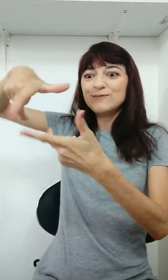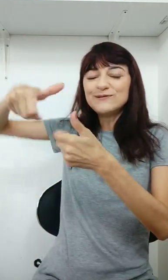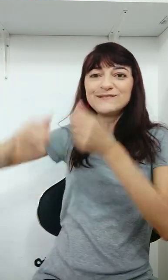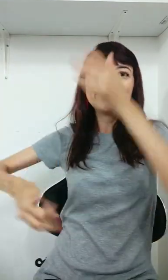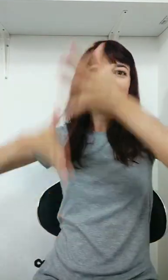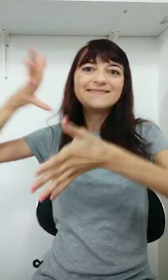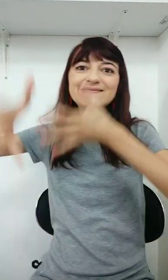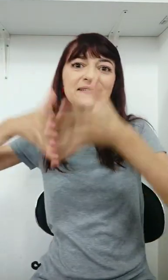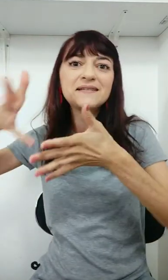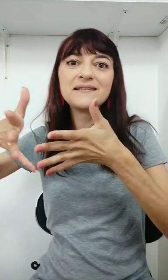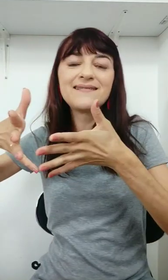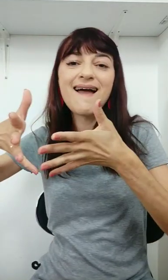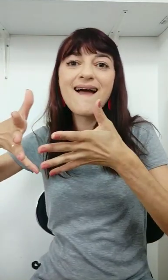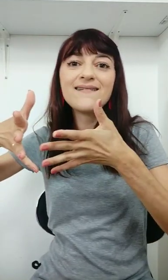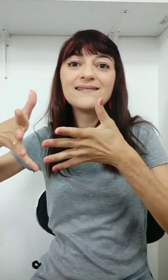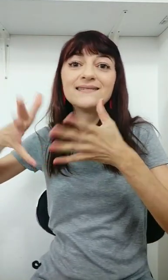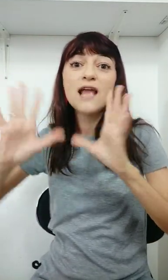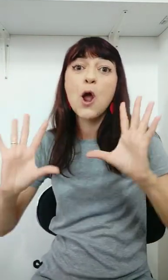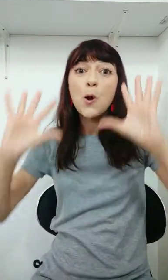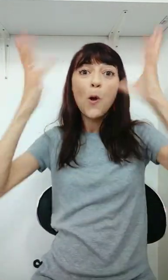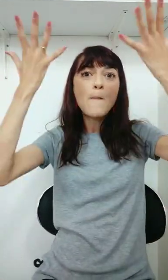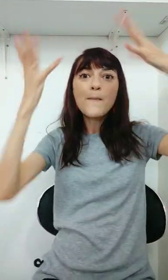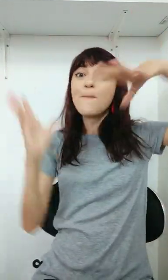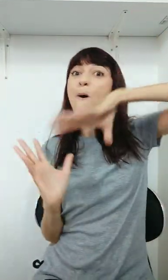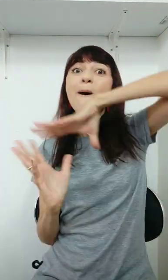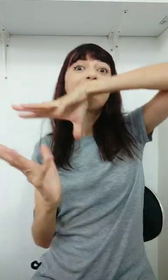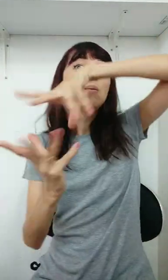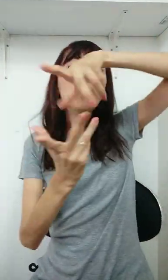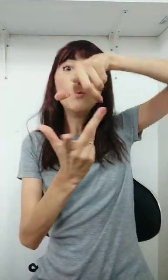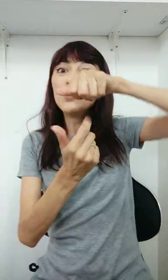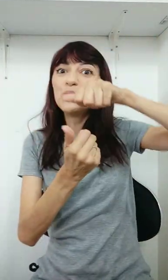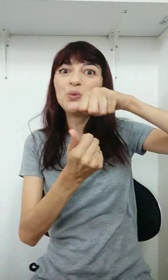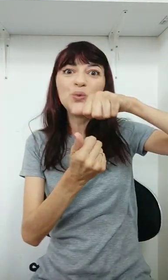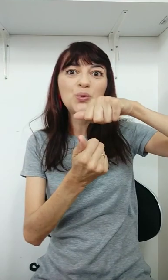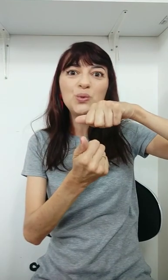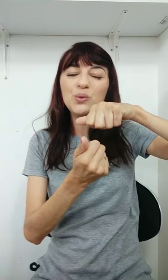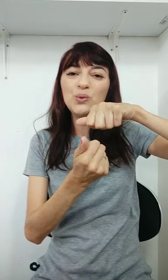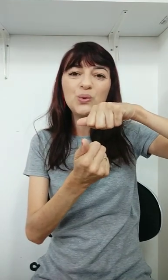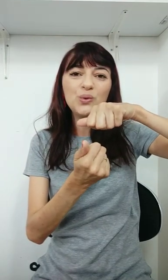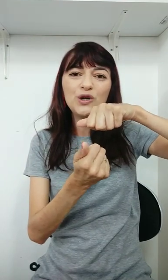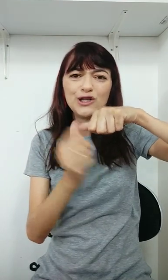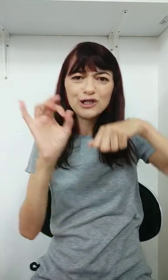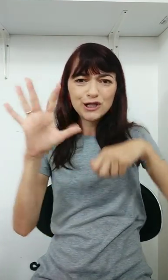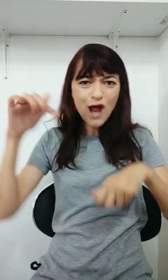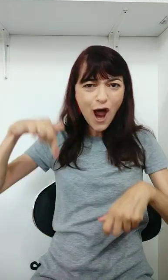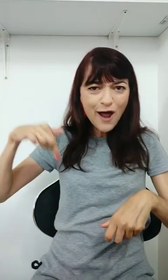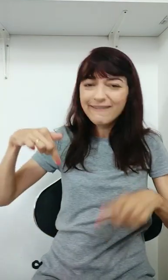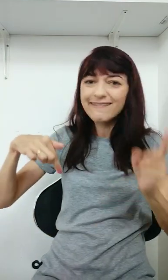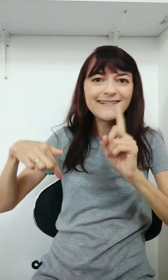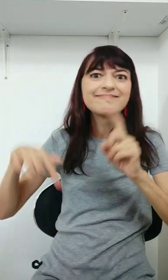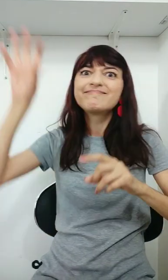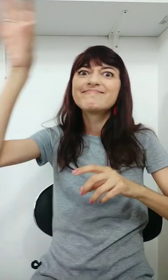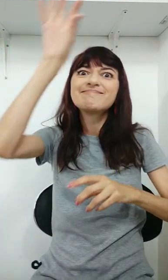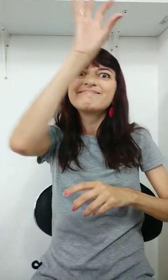né, quando a gente fala do Dia Mundial das Línguas de Sinais, é um dia internacional, não é o dia só da Libras, não é um dia